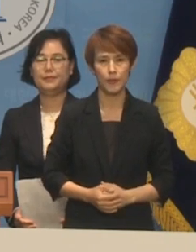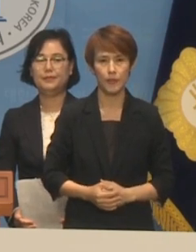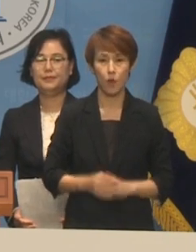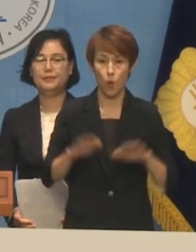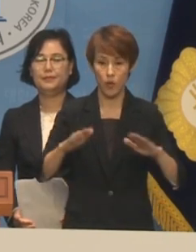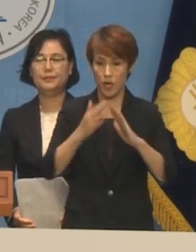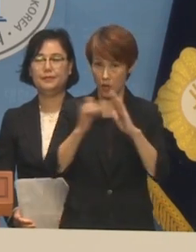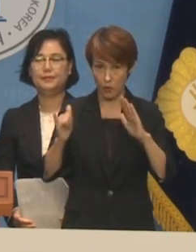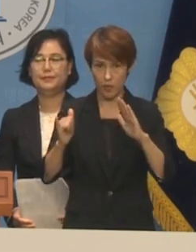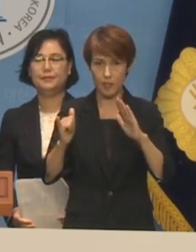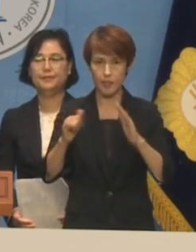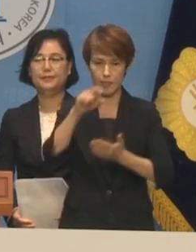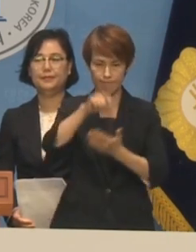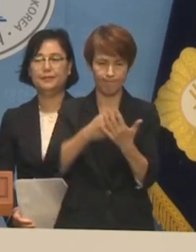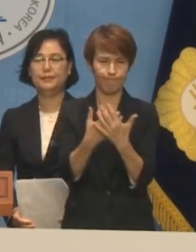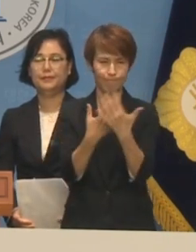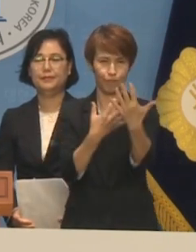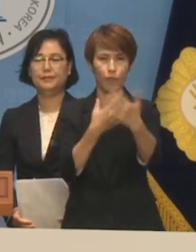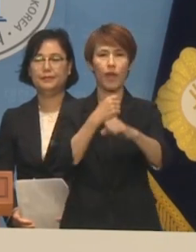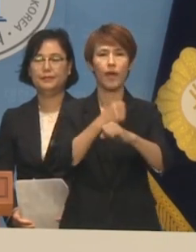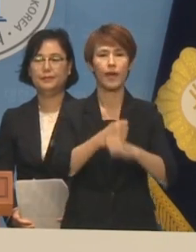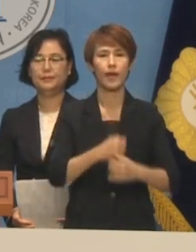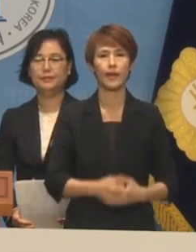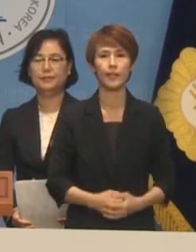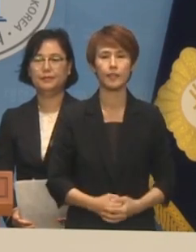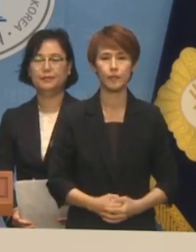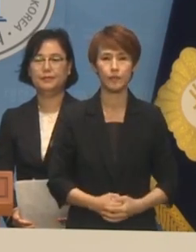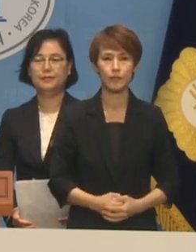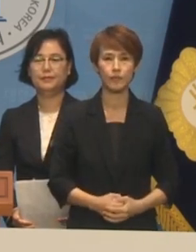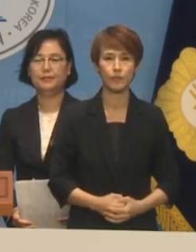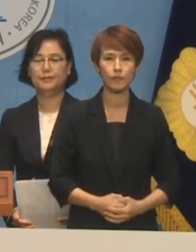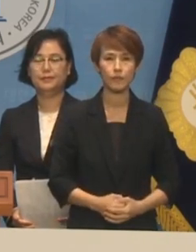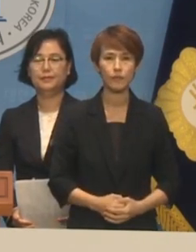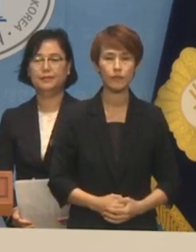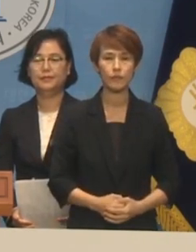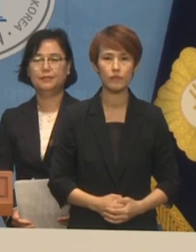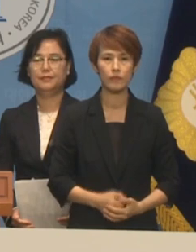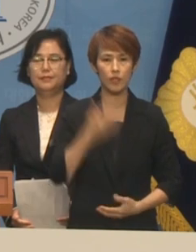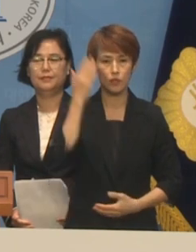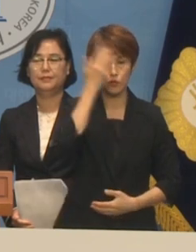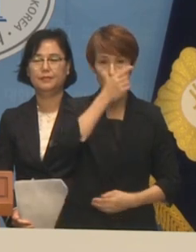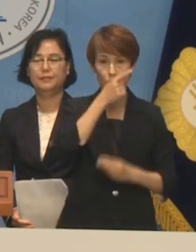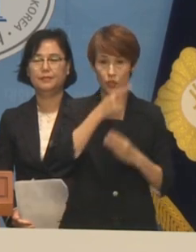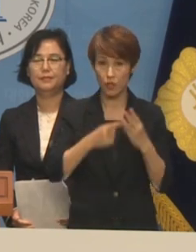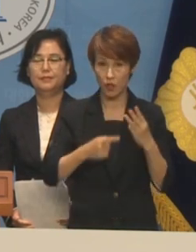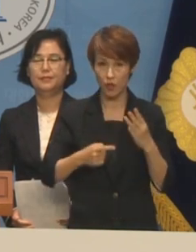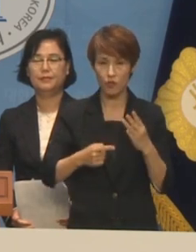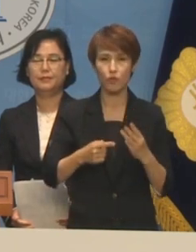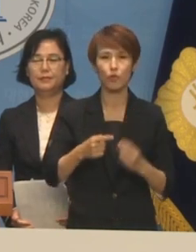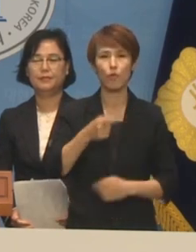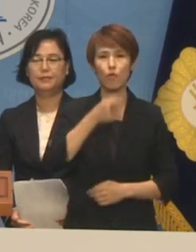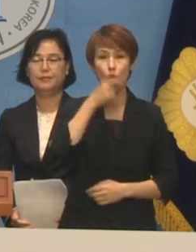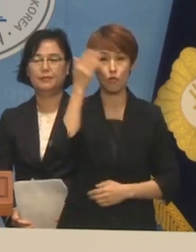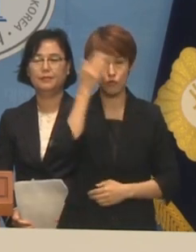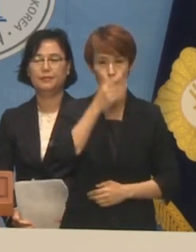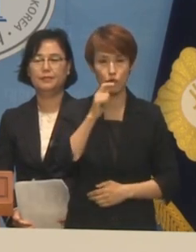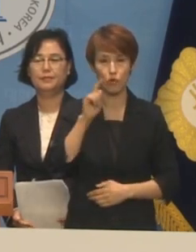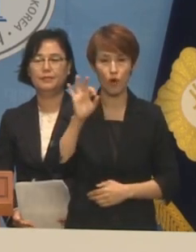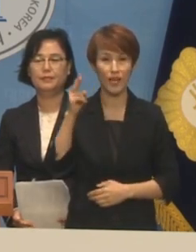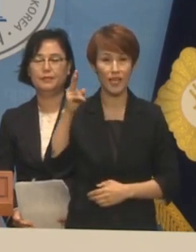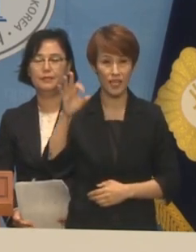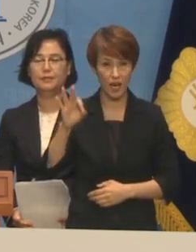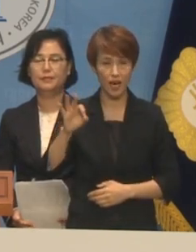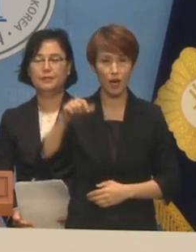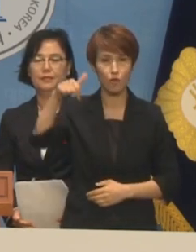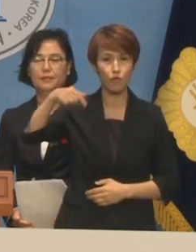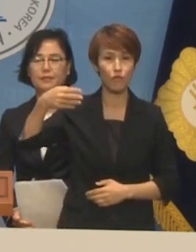오늘 기자회견을 하기로 했습니다. 동시에 저희 순천 여수 광양 곡성